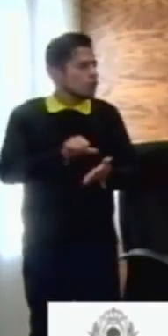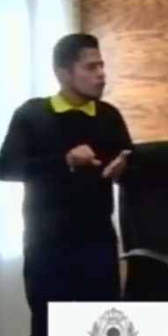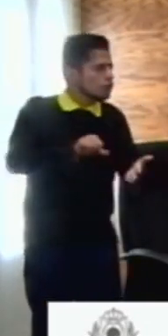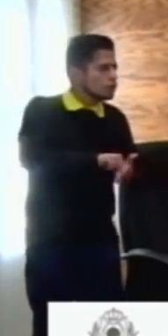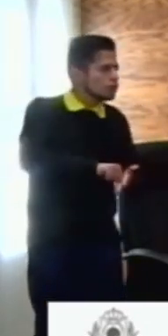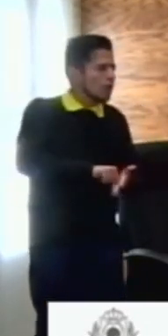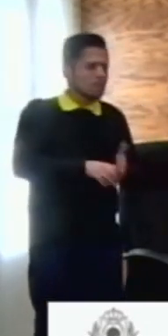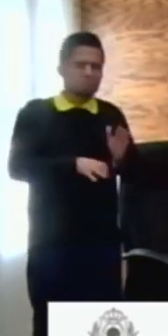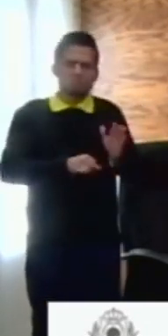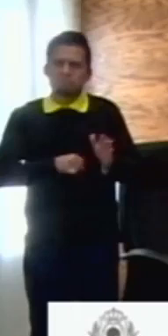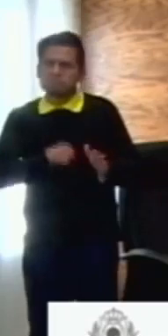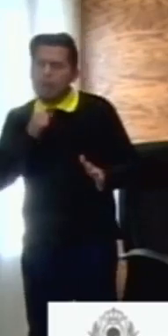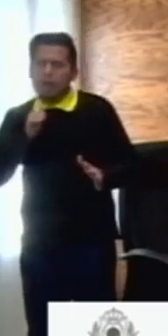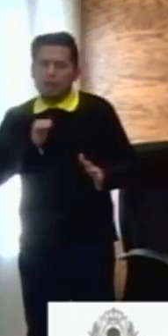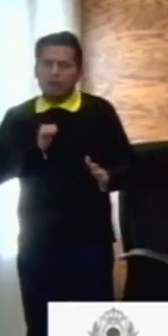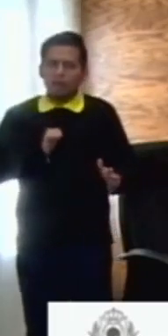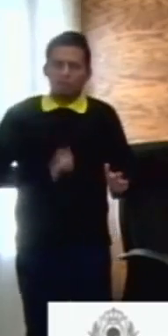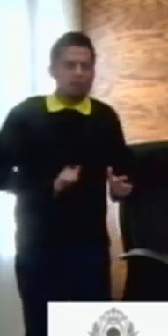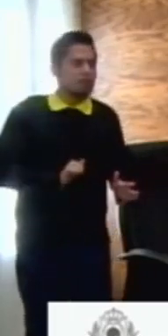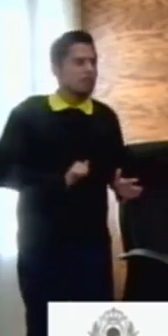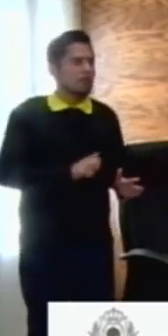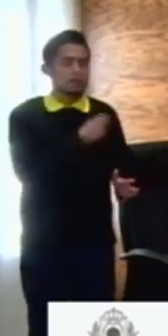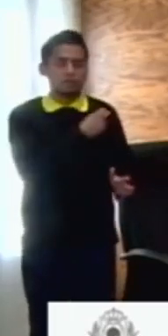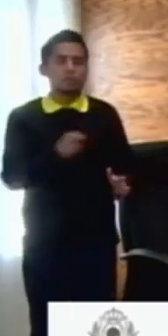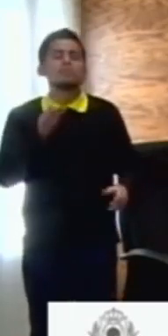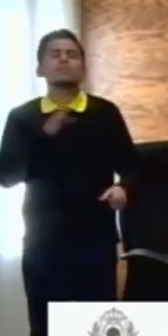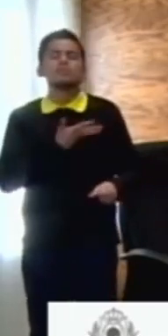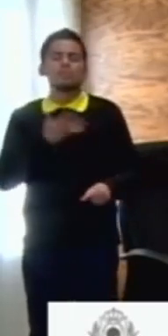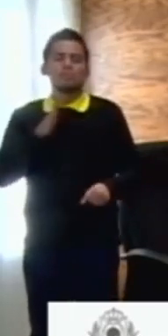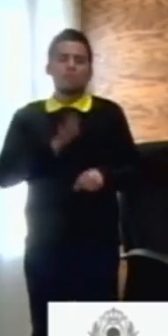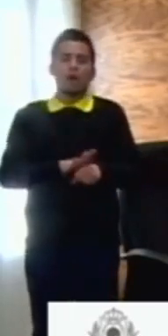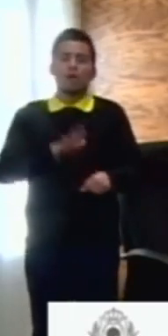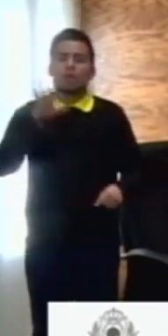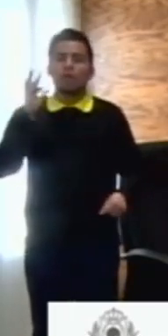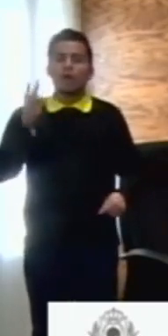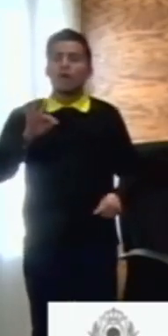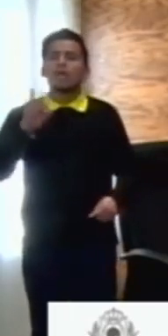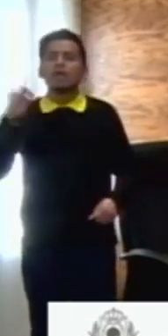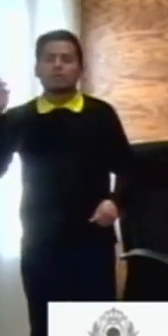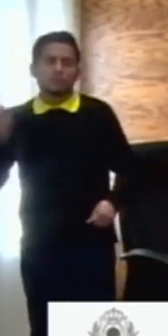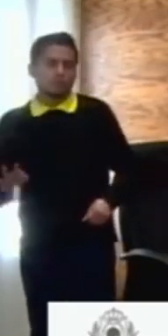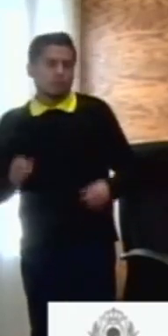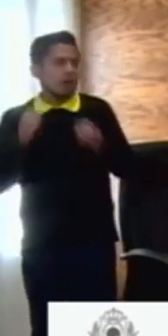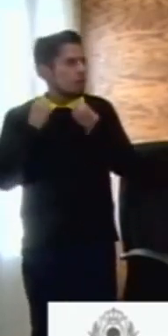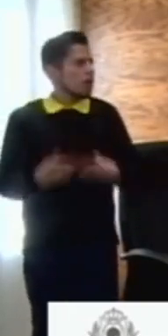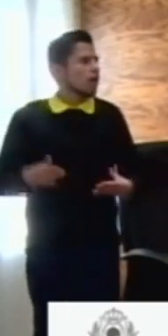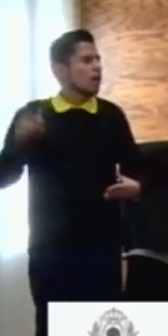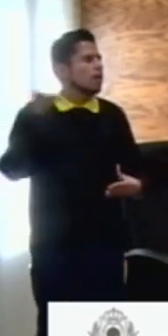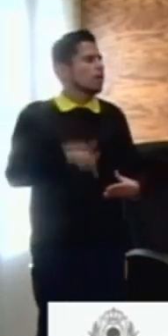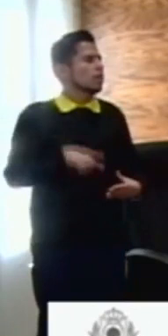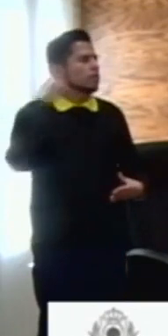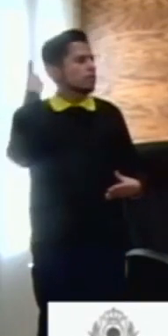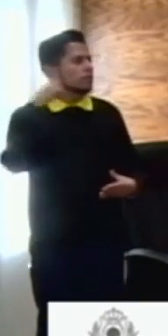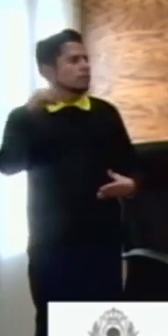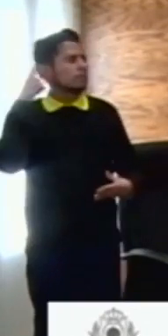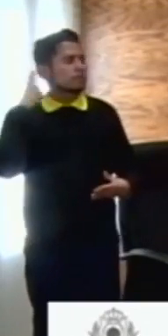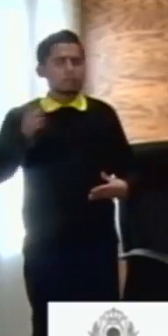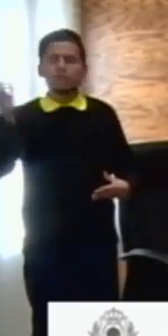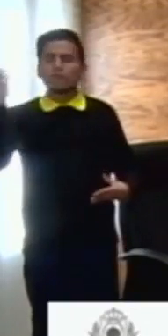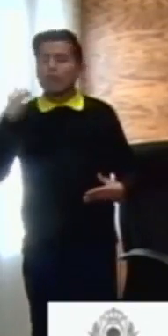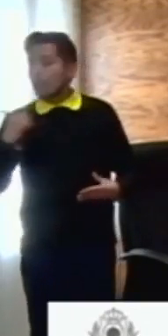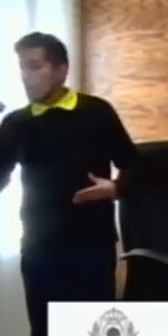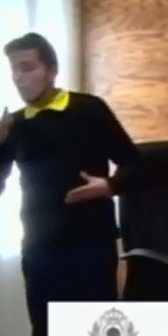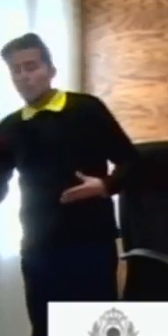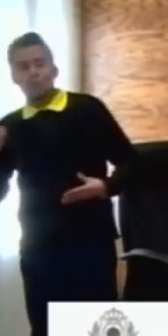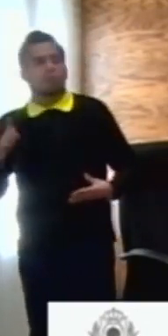suministro del agua pueda ser eficiente hay más de un 40% de pérdidas aquí en Durango en Lerdo en